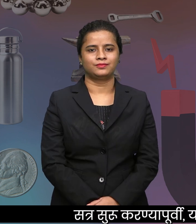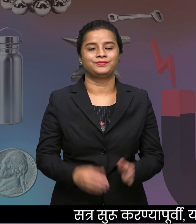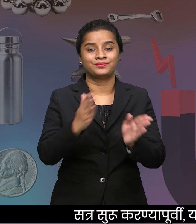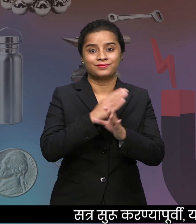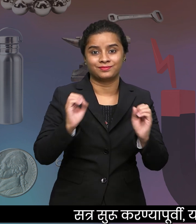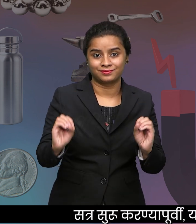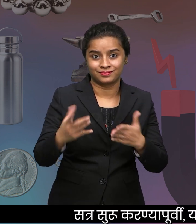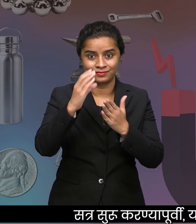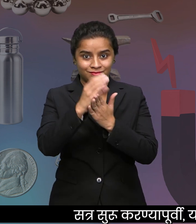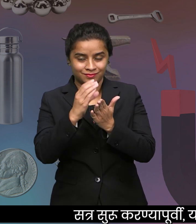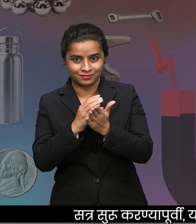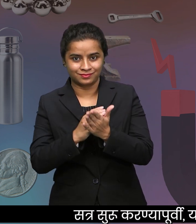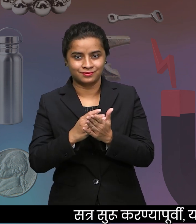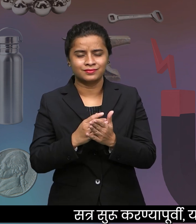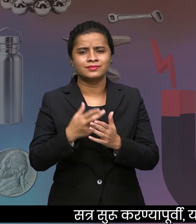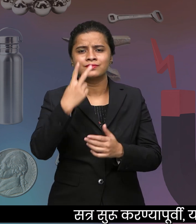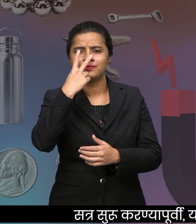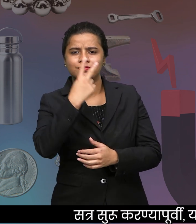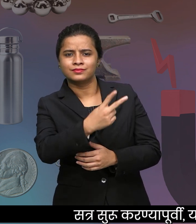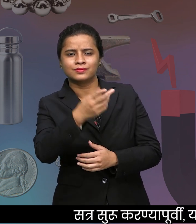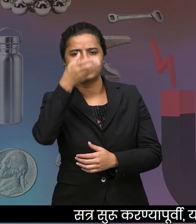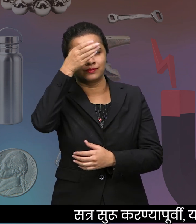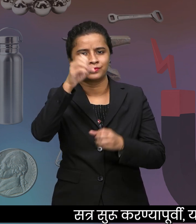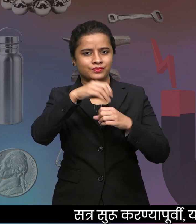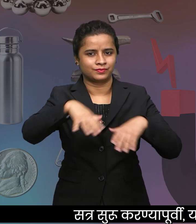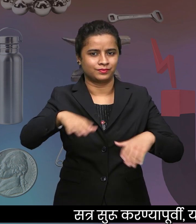सत्र सुरू करण्यापूर्वी या सत्राचा संकल्पना नकाशा पाहूया.